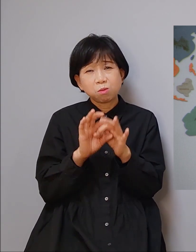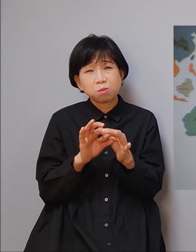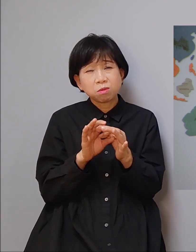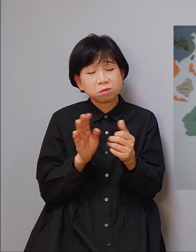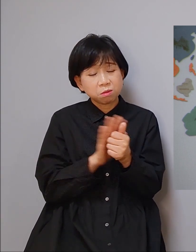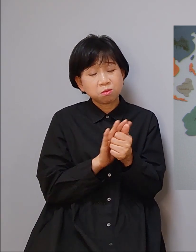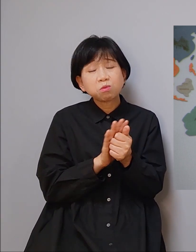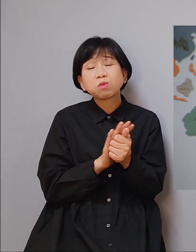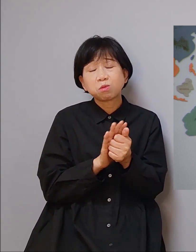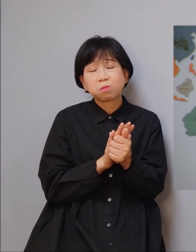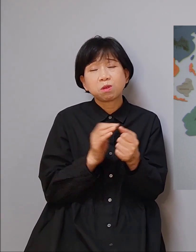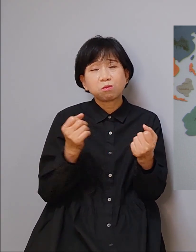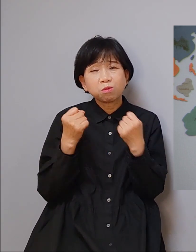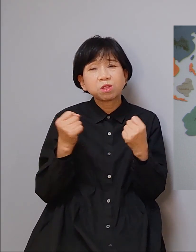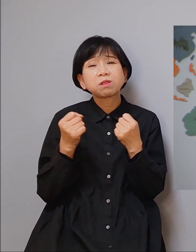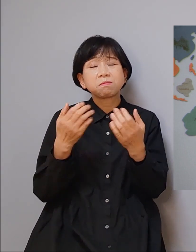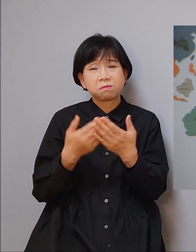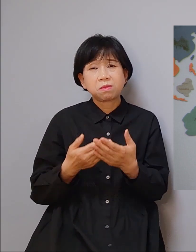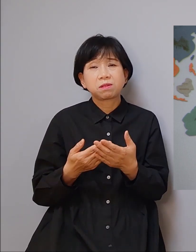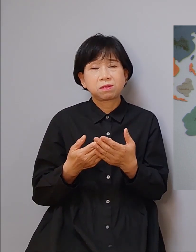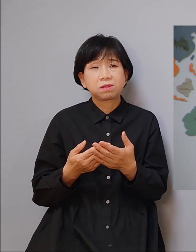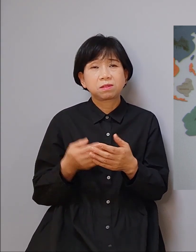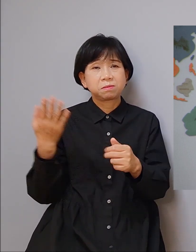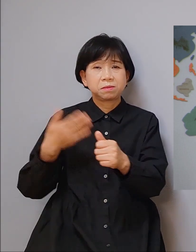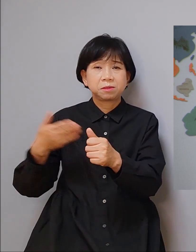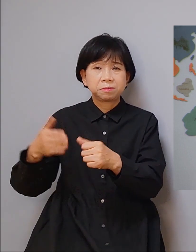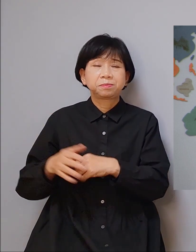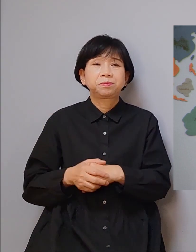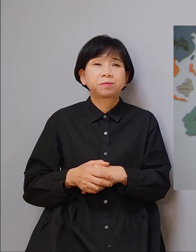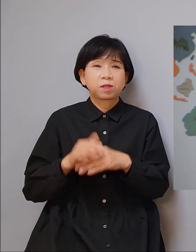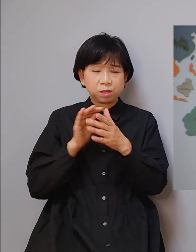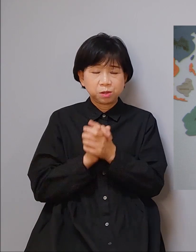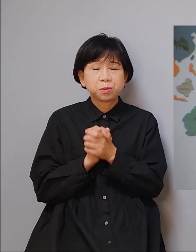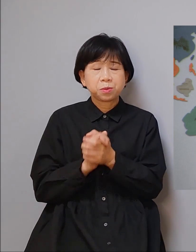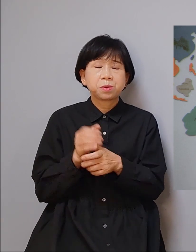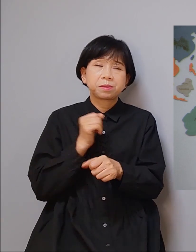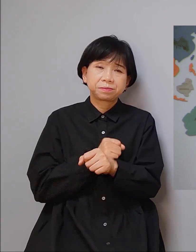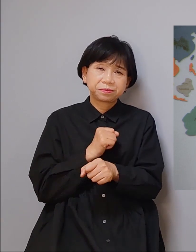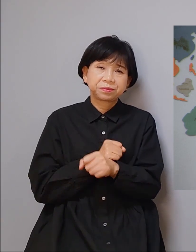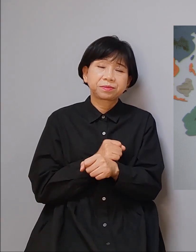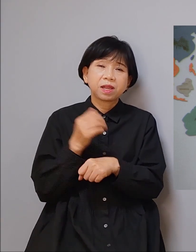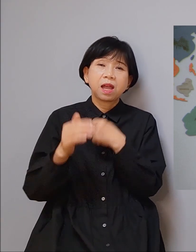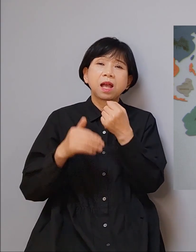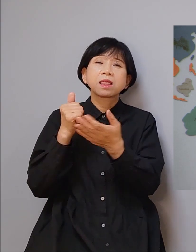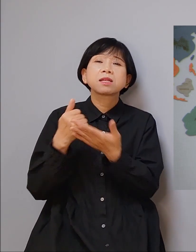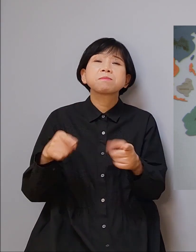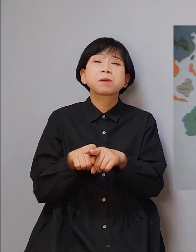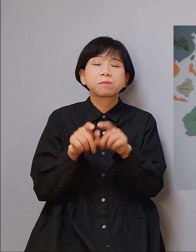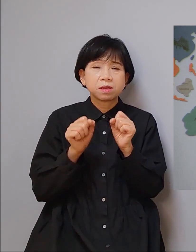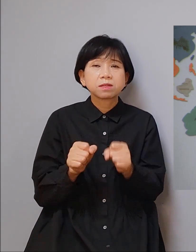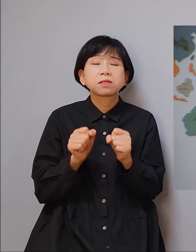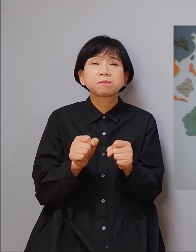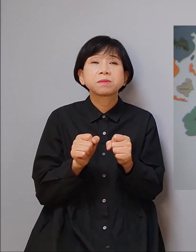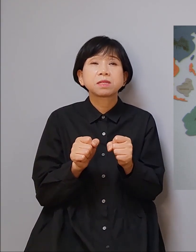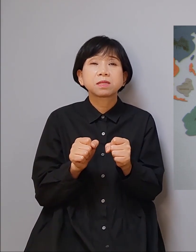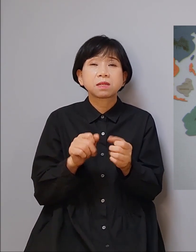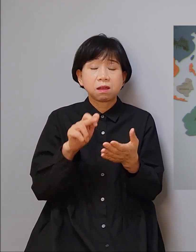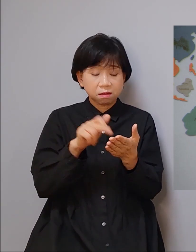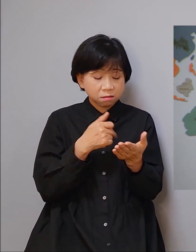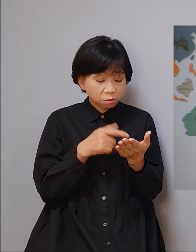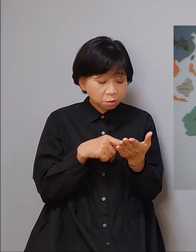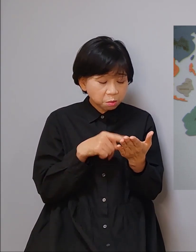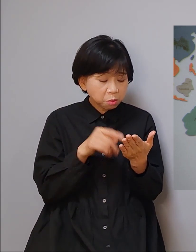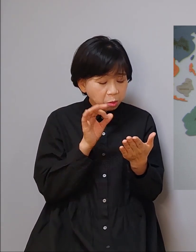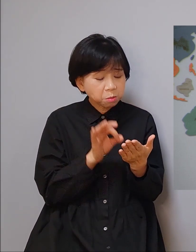별 말도 없는 것 같은데 힘내라잖아요. 기도한다잖아요. 하나님이 함께 하실 거라잖아요. 별 말도 아닌